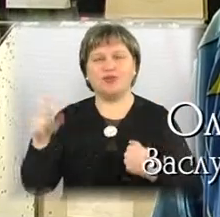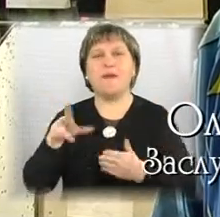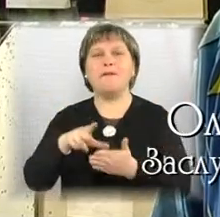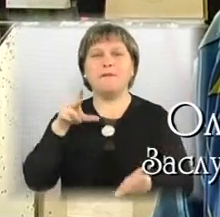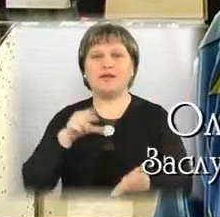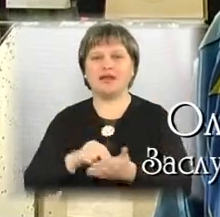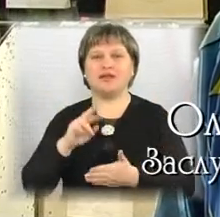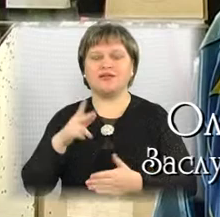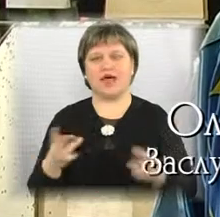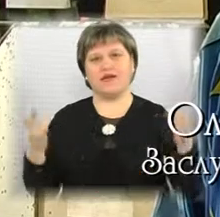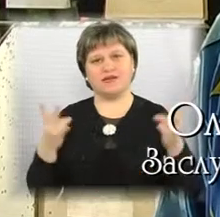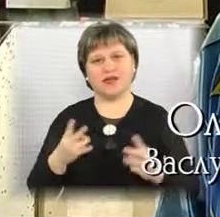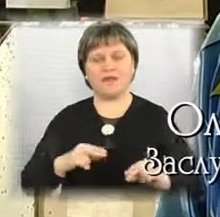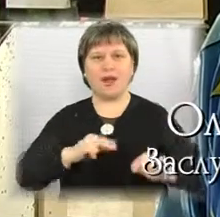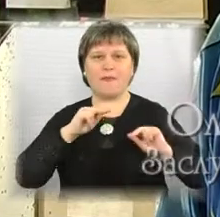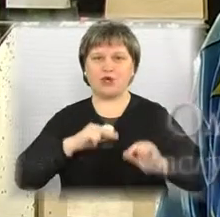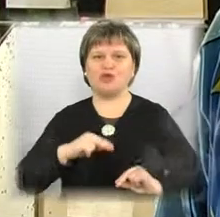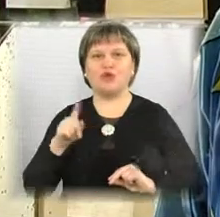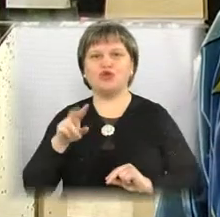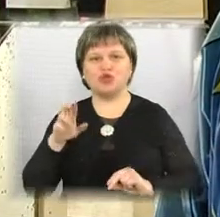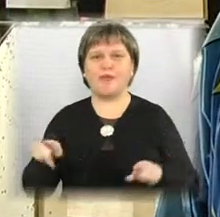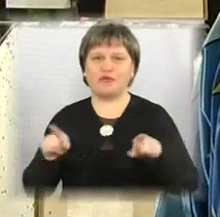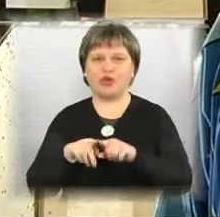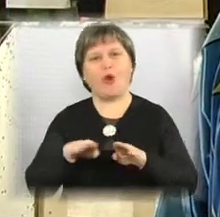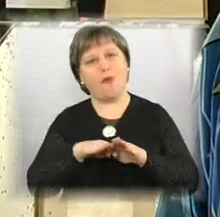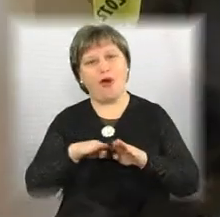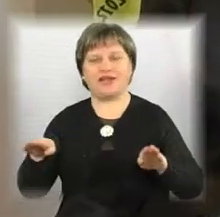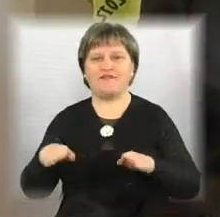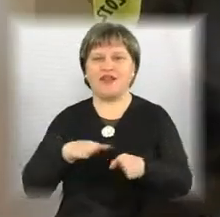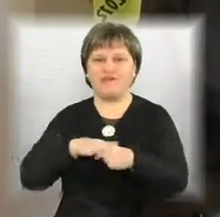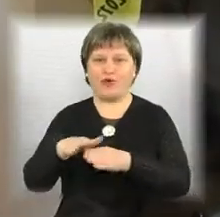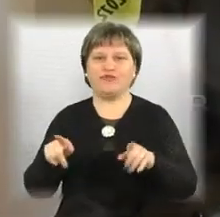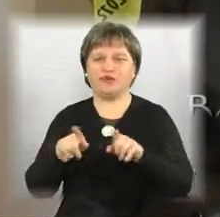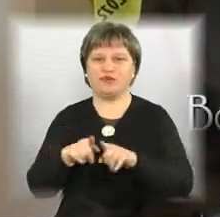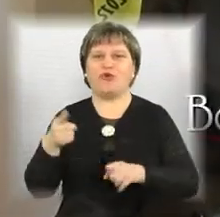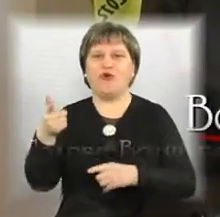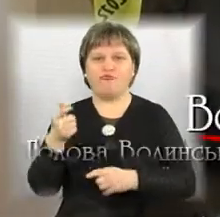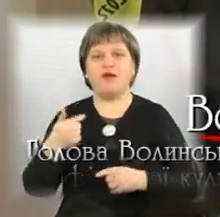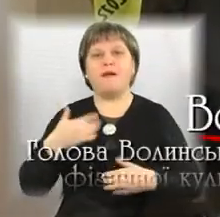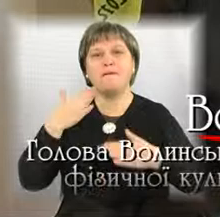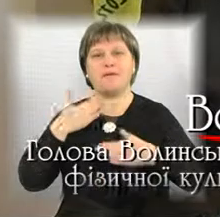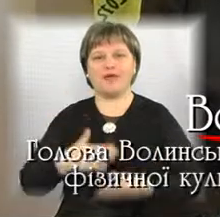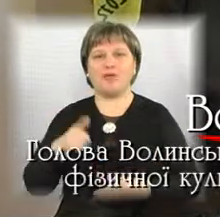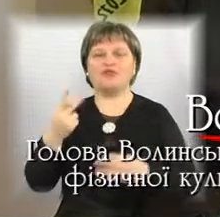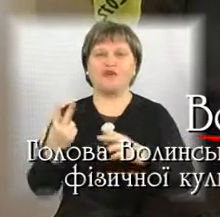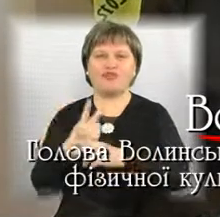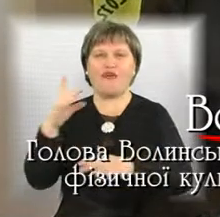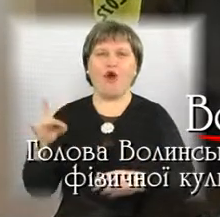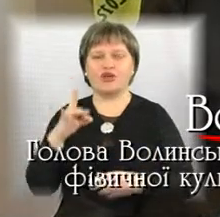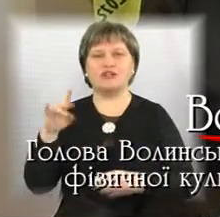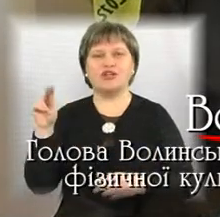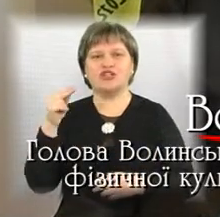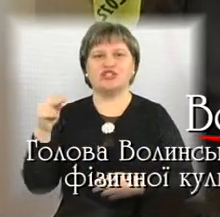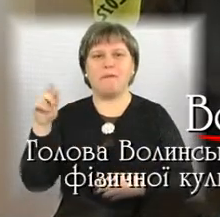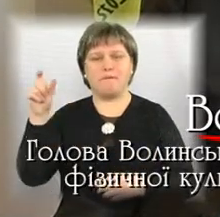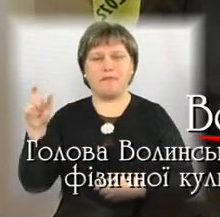треба працювати, щоб на такому рівні виконувати цю вправу. Приємно, що він вже дворазовий чемпіон